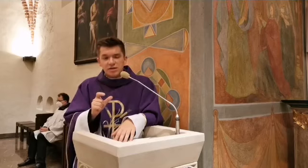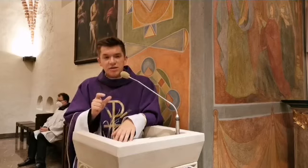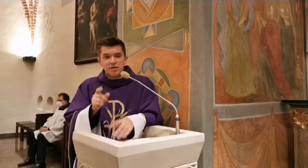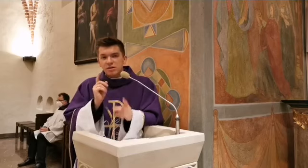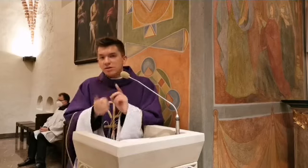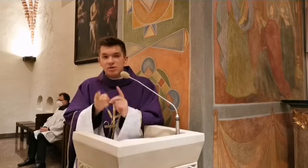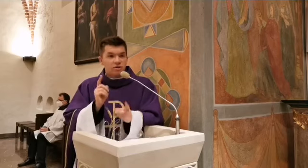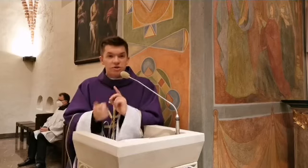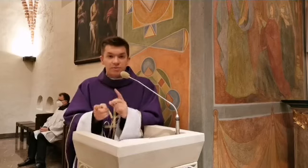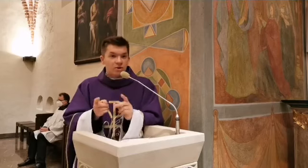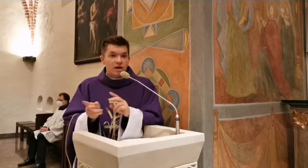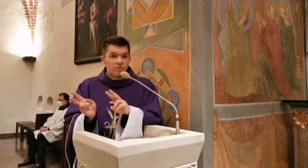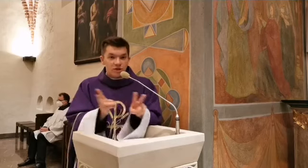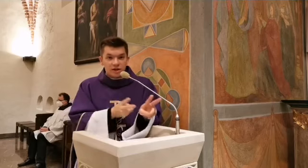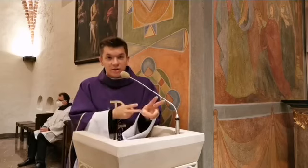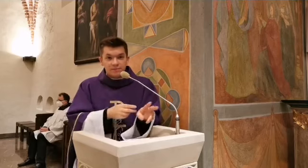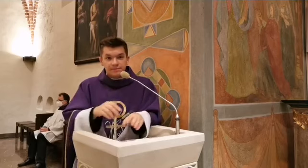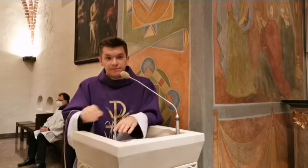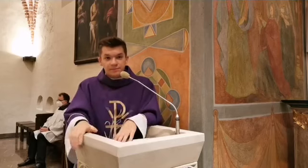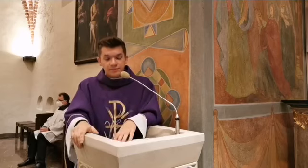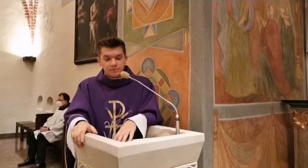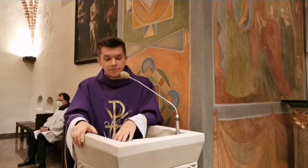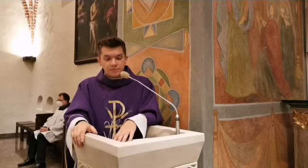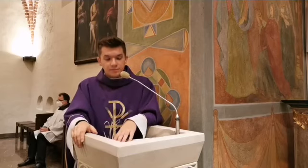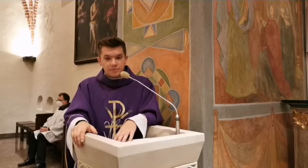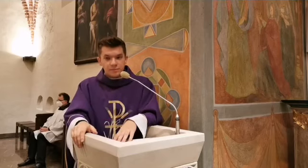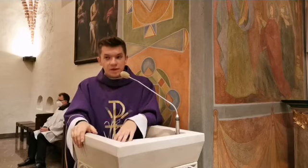Czas szybko nam ucieka.